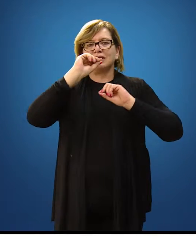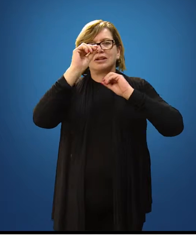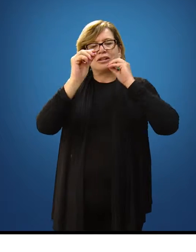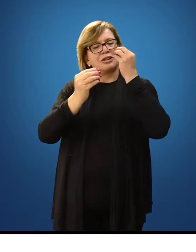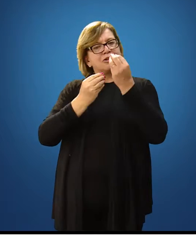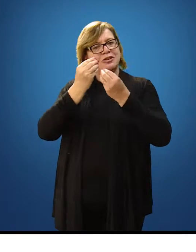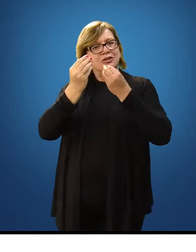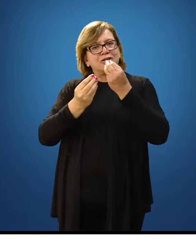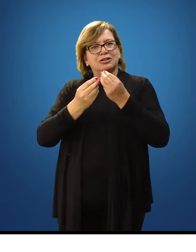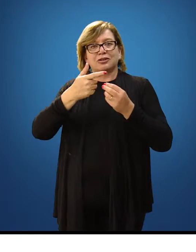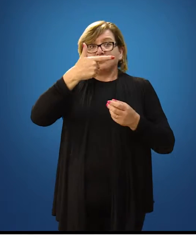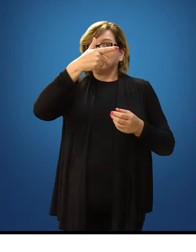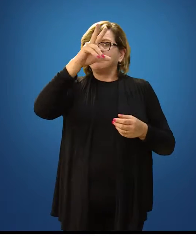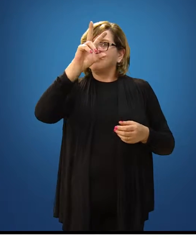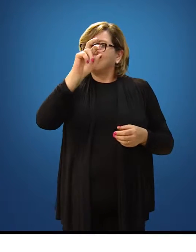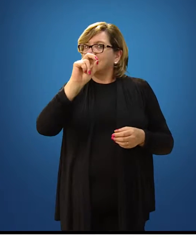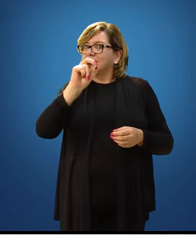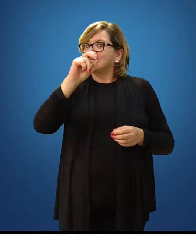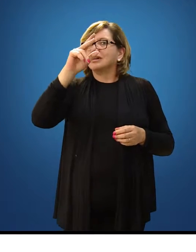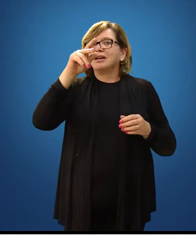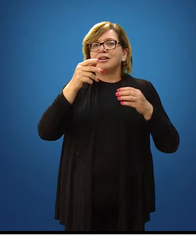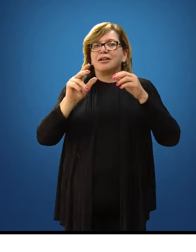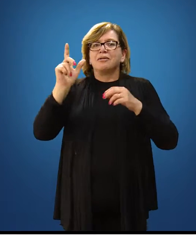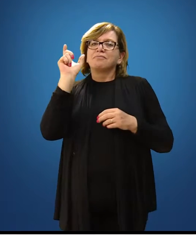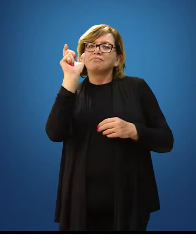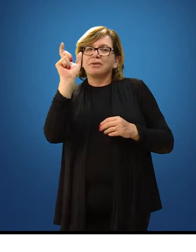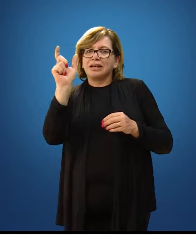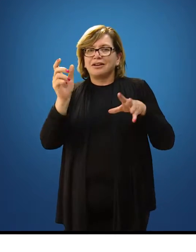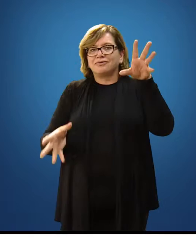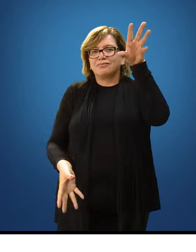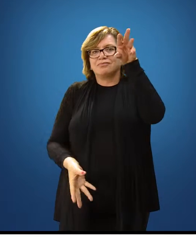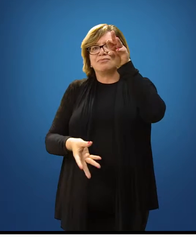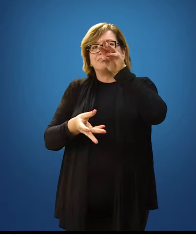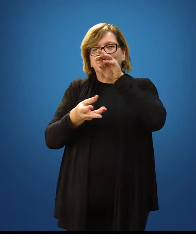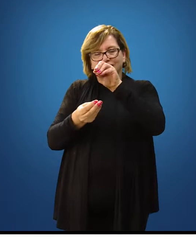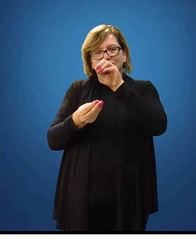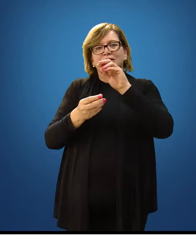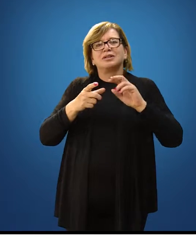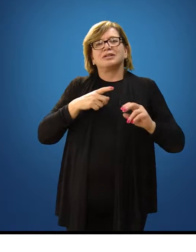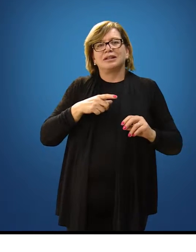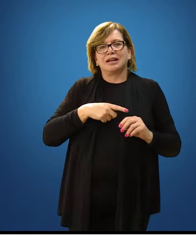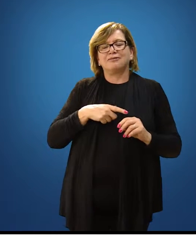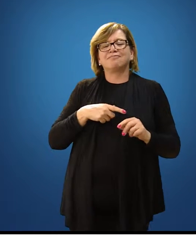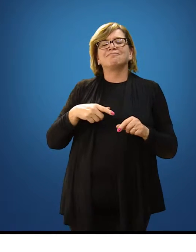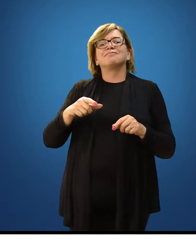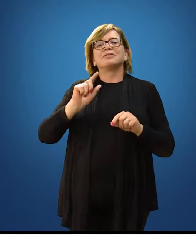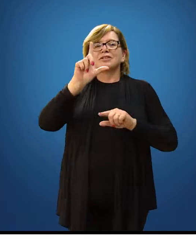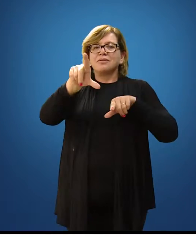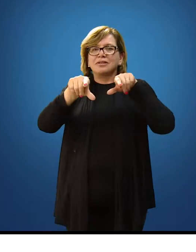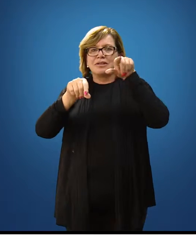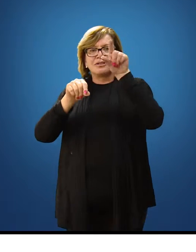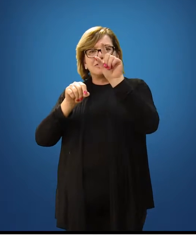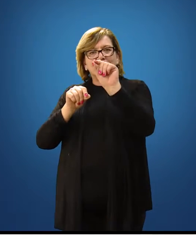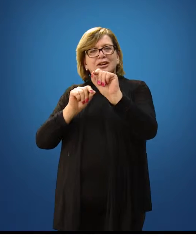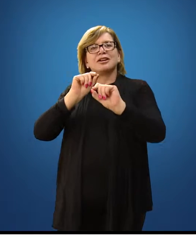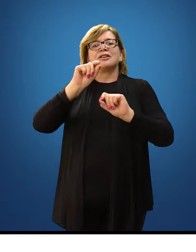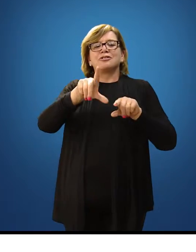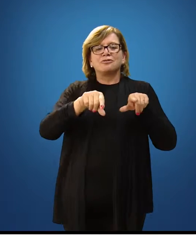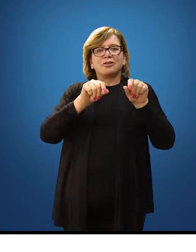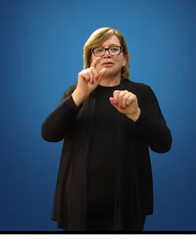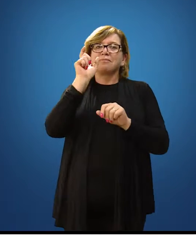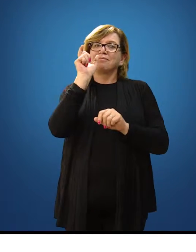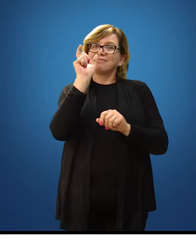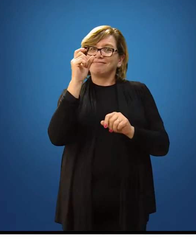Isso em 250 palavras. Tem que ter palavras-chave, que são até 5, são as palavras que identificam o trabalho